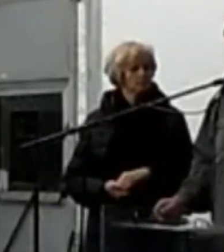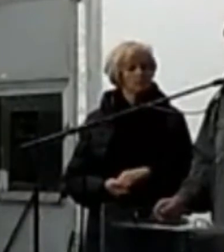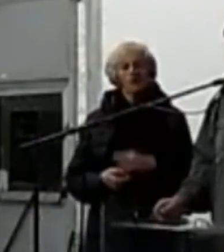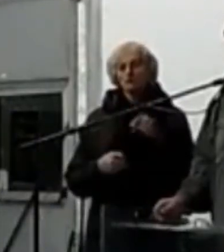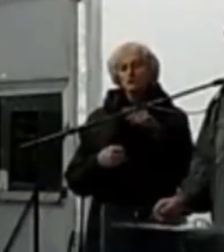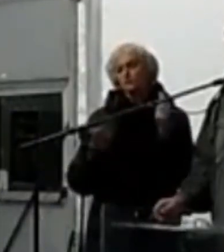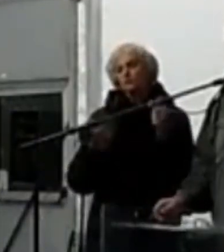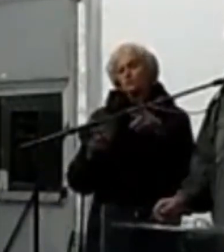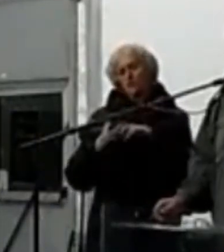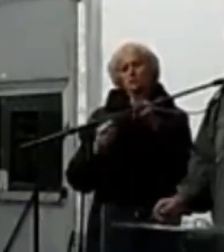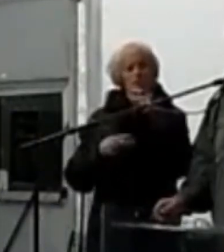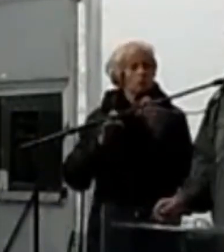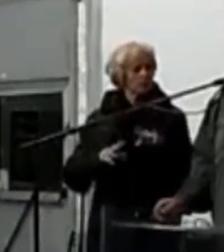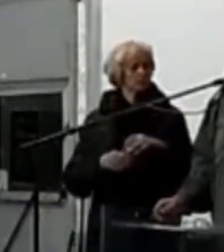nauci.